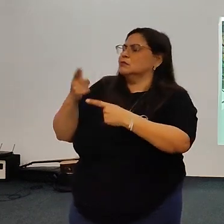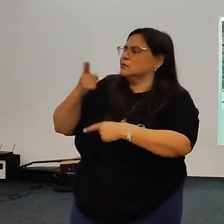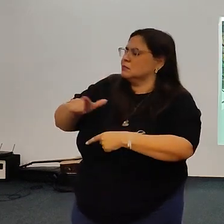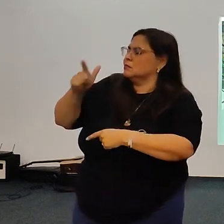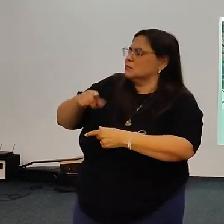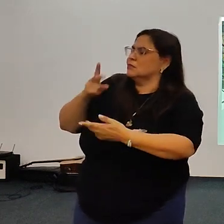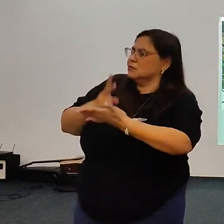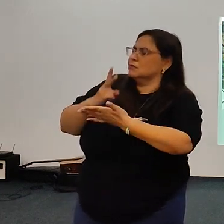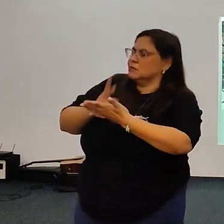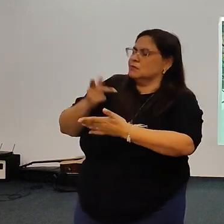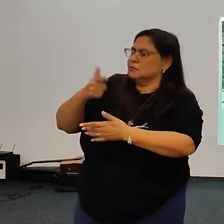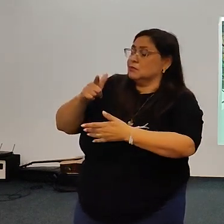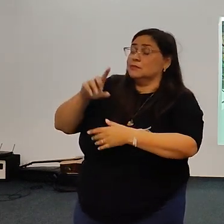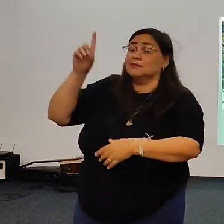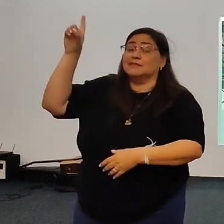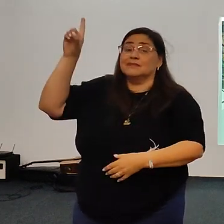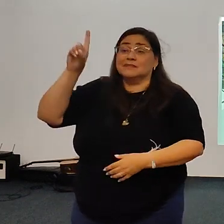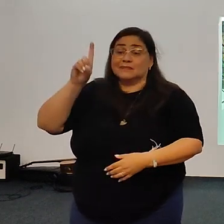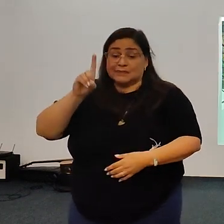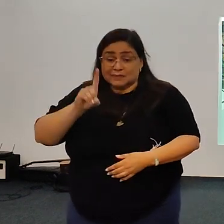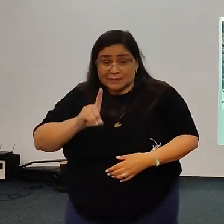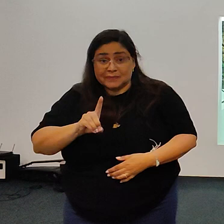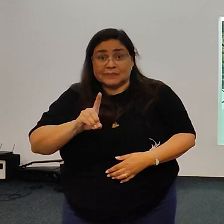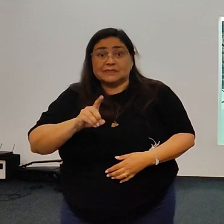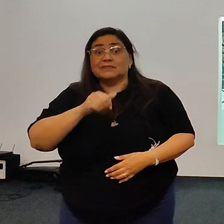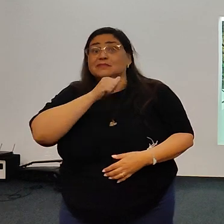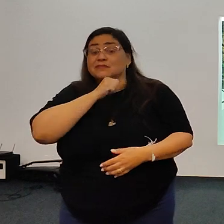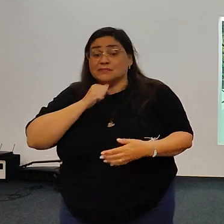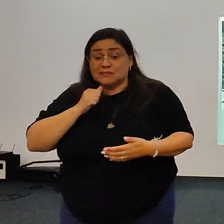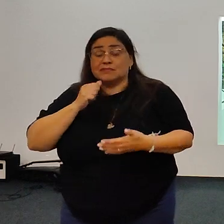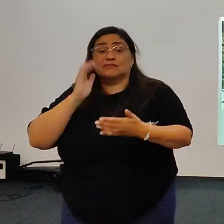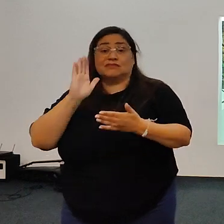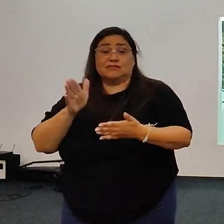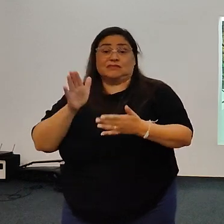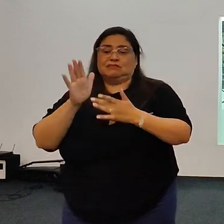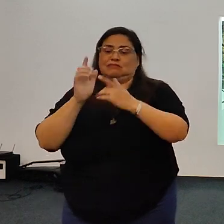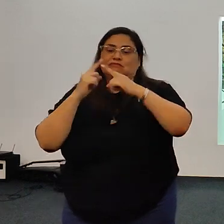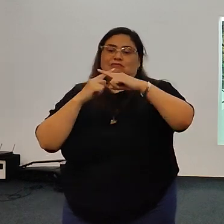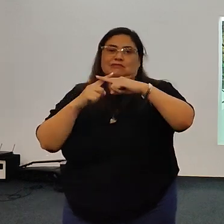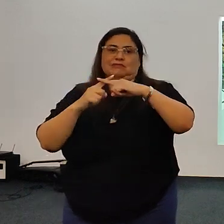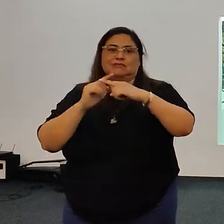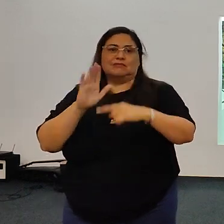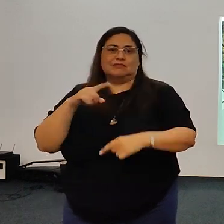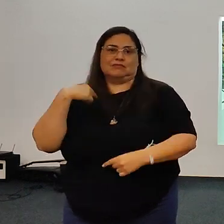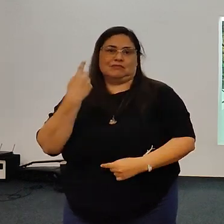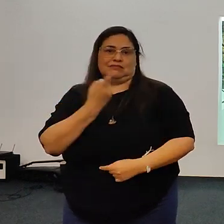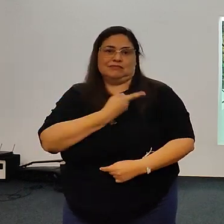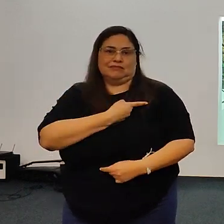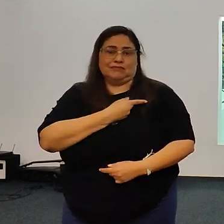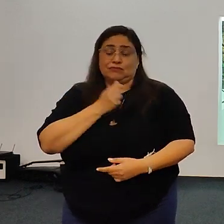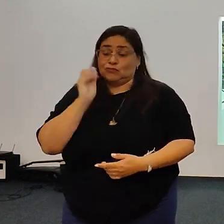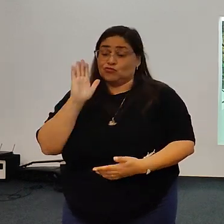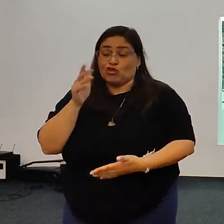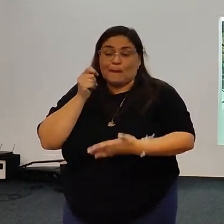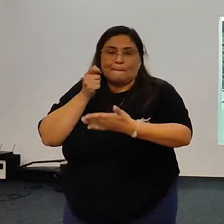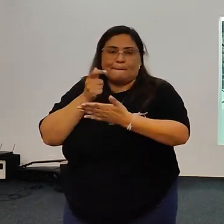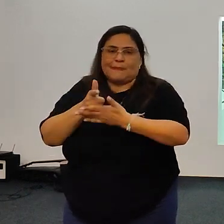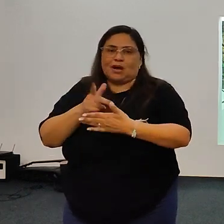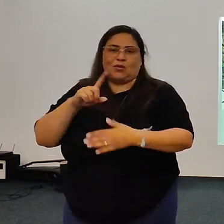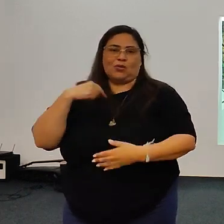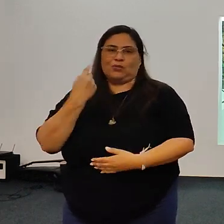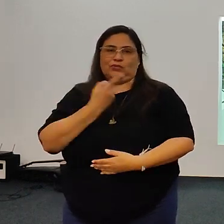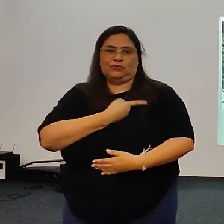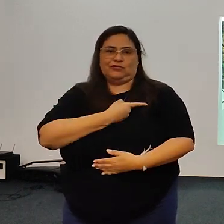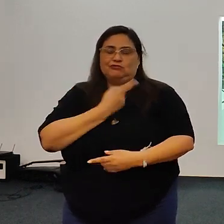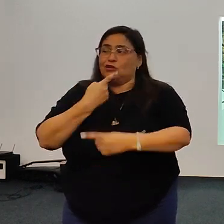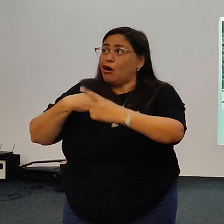Ele é propiciação pelos nossos pecados. Propiciação é pagamento de dívida. Propiciação é zeramento de dívida. Ou